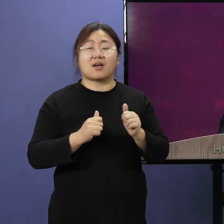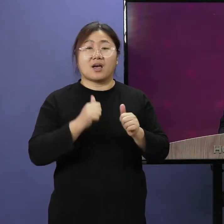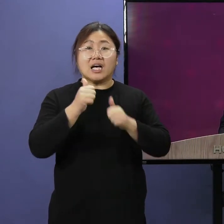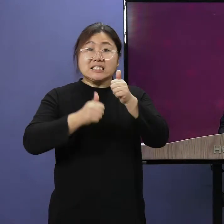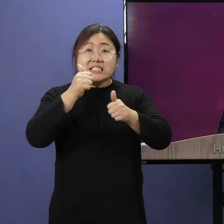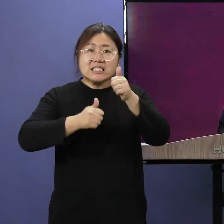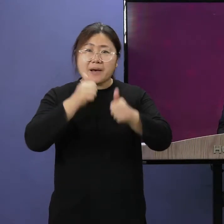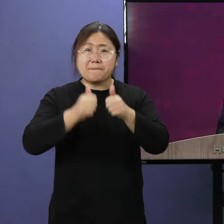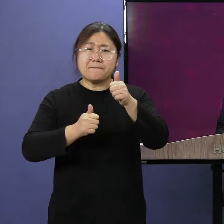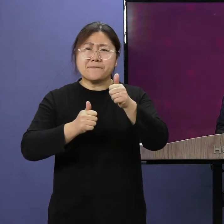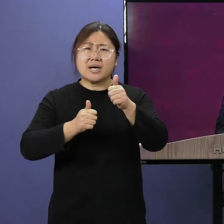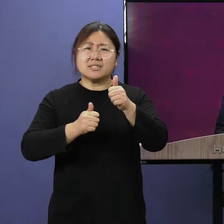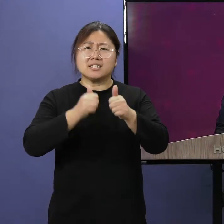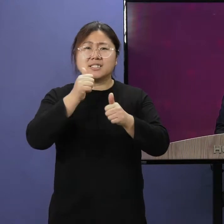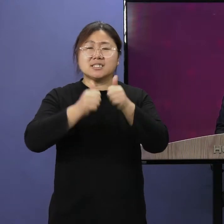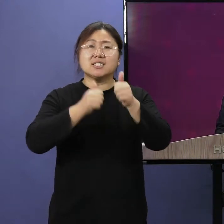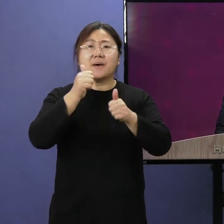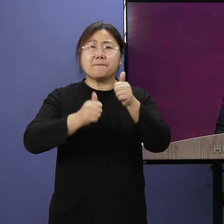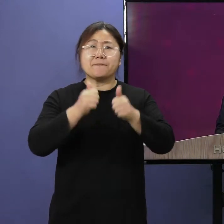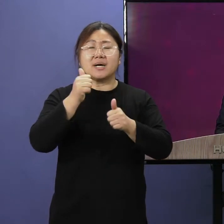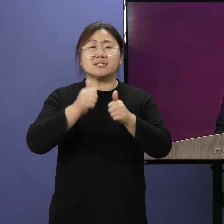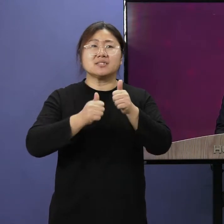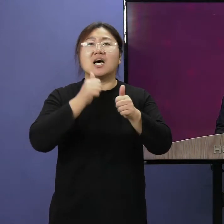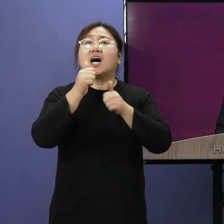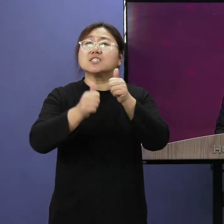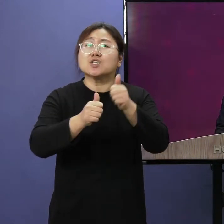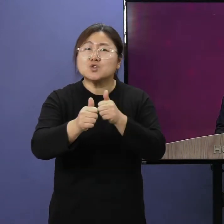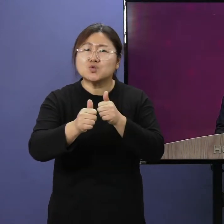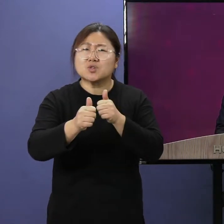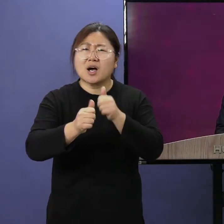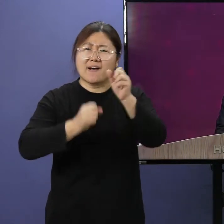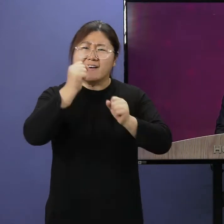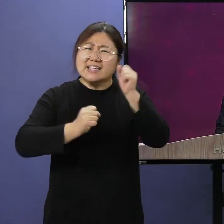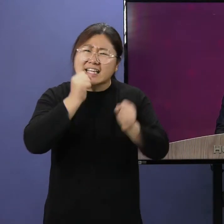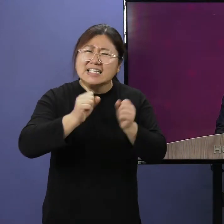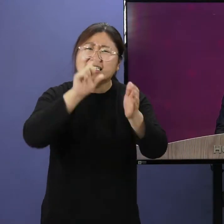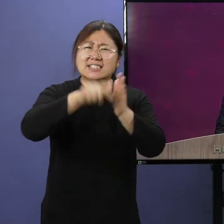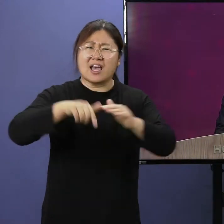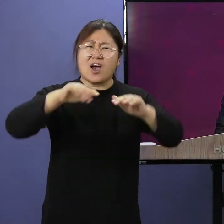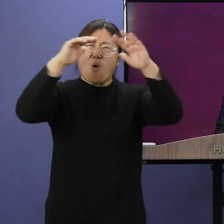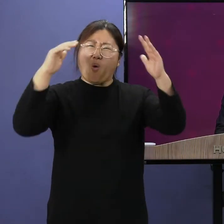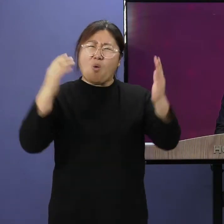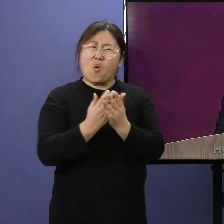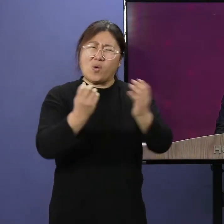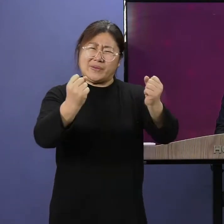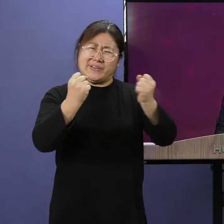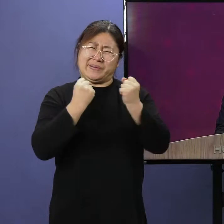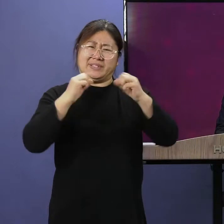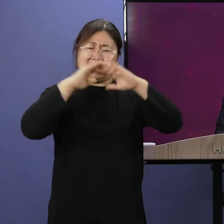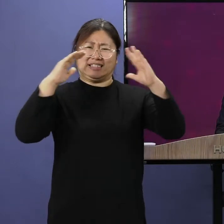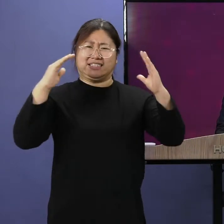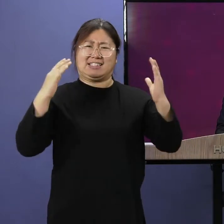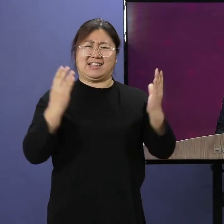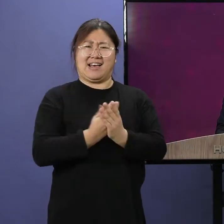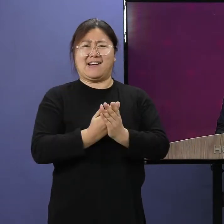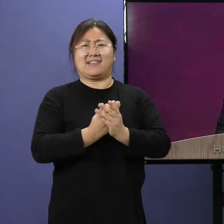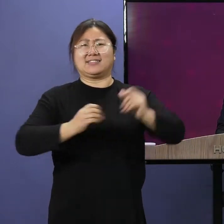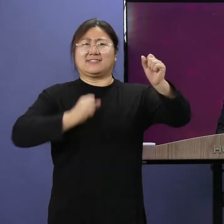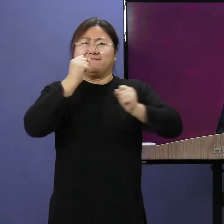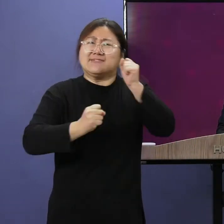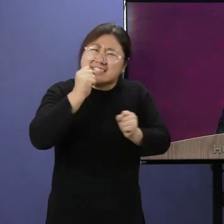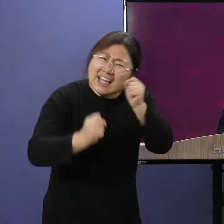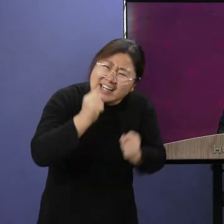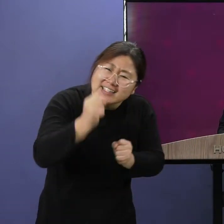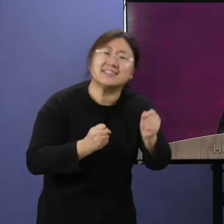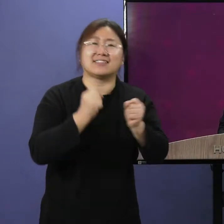향해서 자신의 온 힘을 쥐어짜서 달려가는 전력 질주가 바로 이